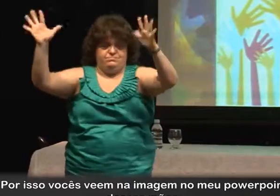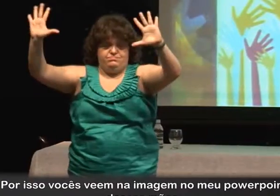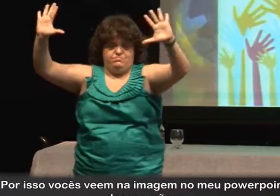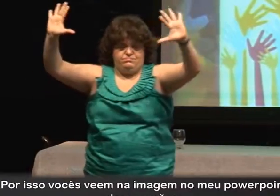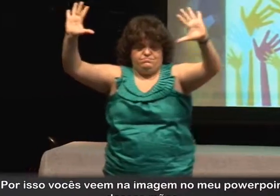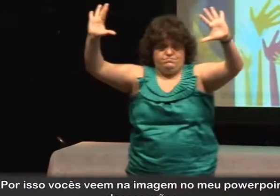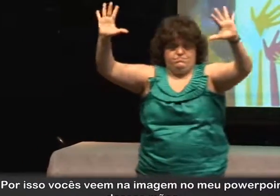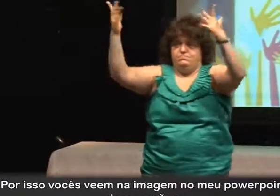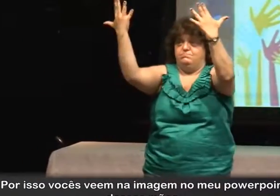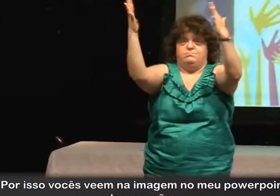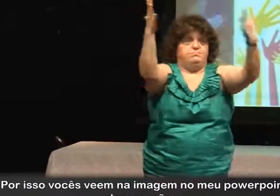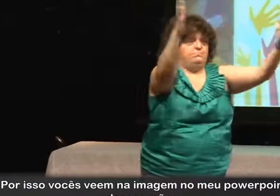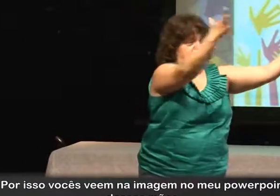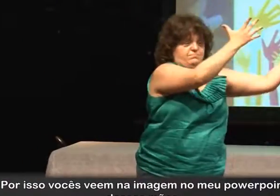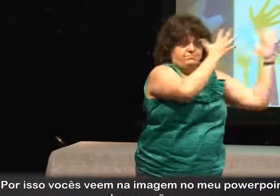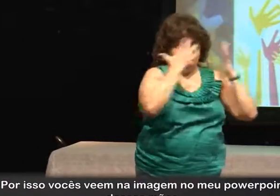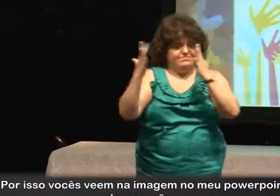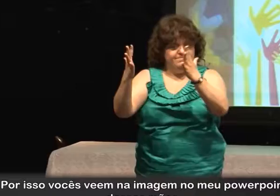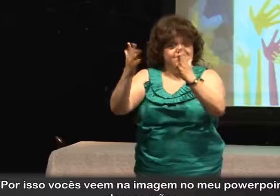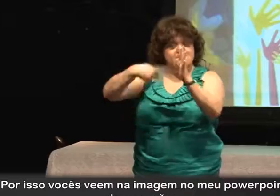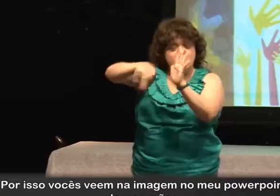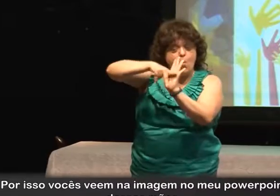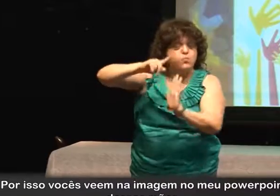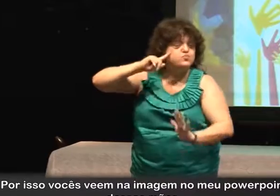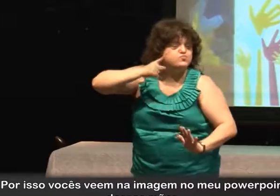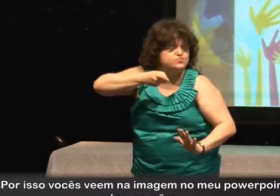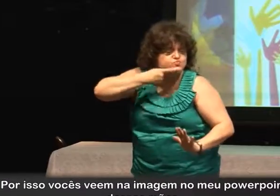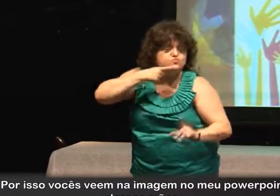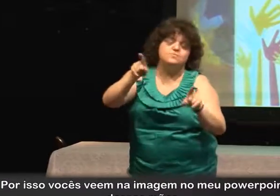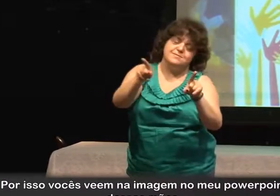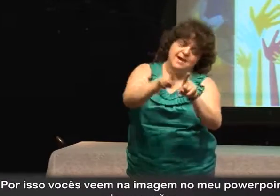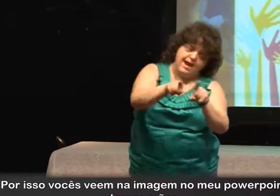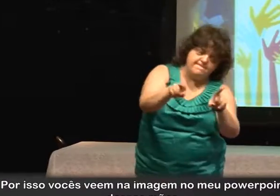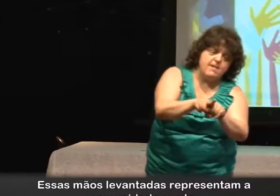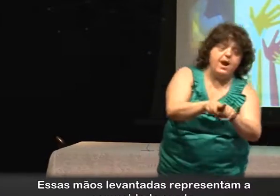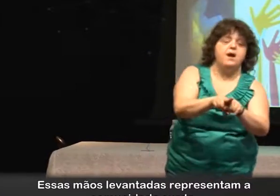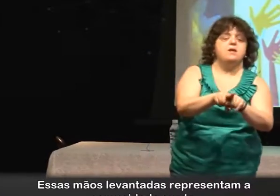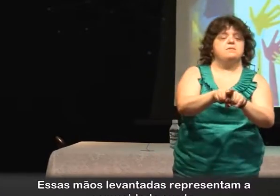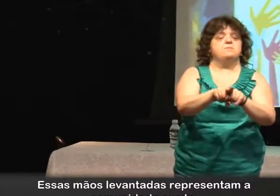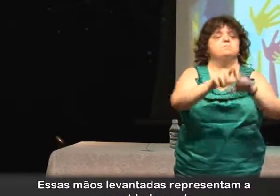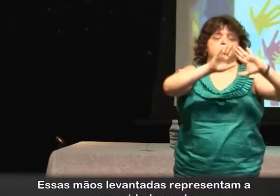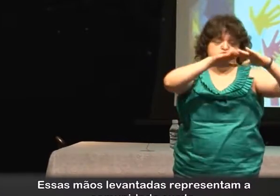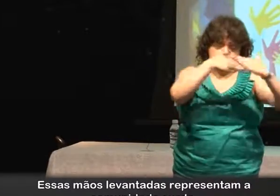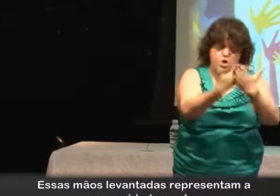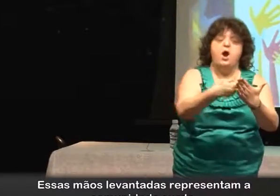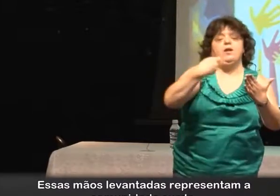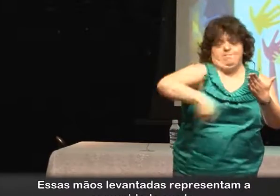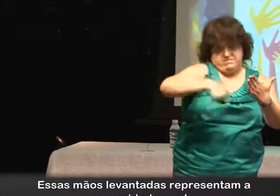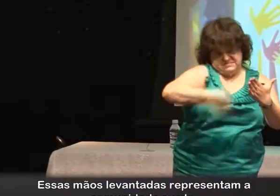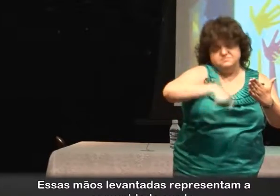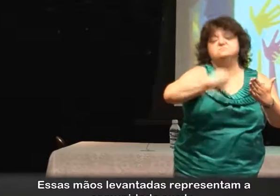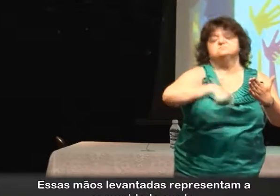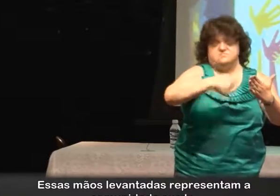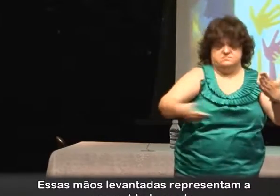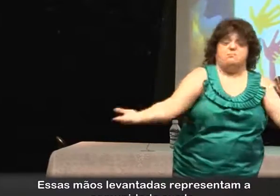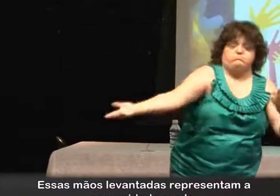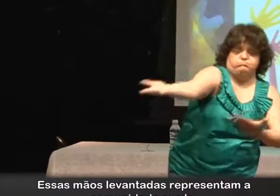Por isso vocês veem ali na imagem do meu PowerPoint essas mãos. Essas mãos levantadas representam a comunidade